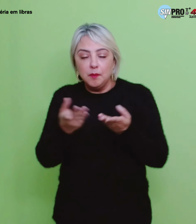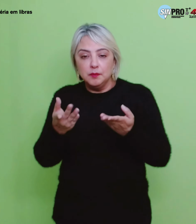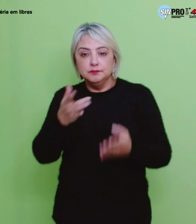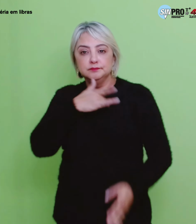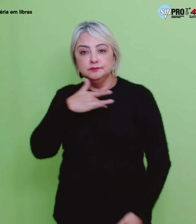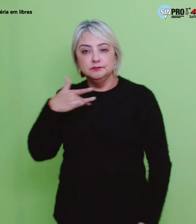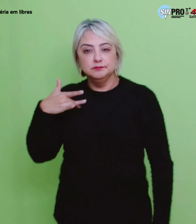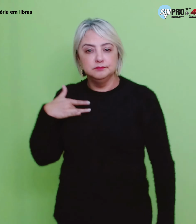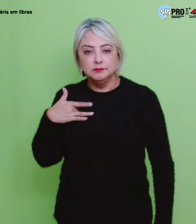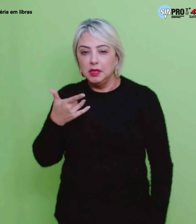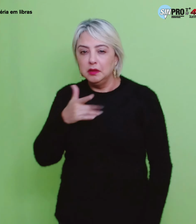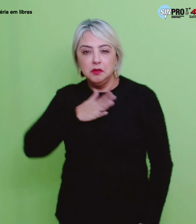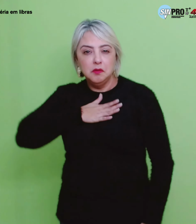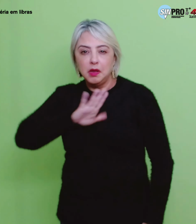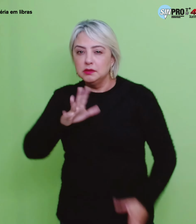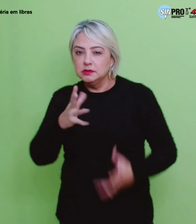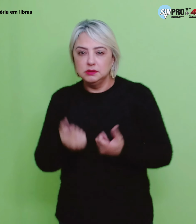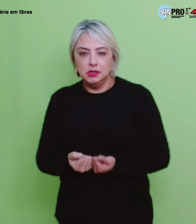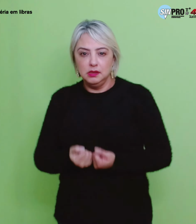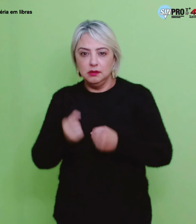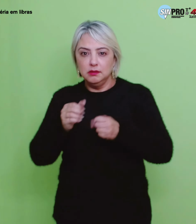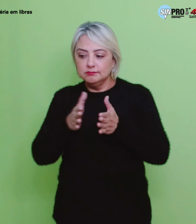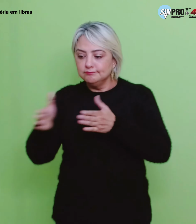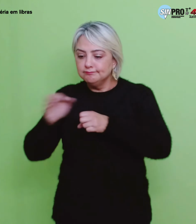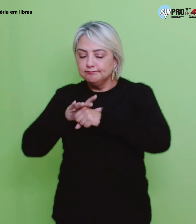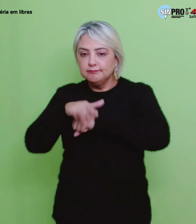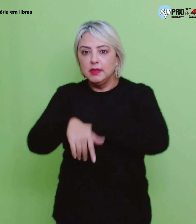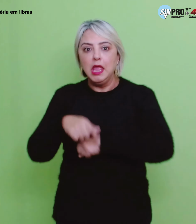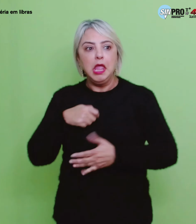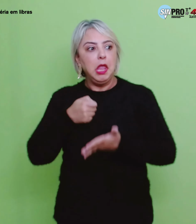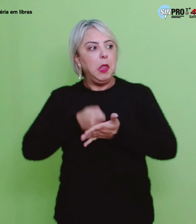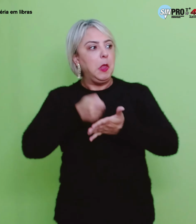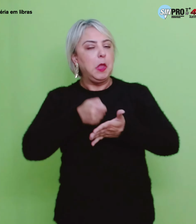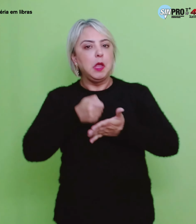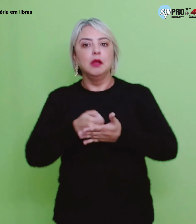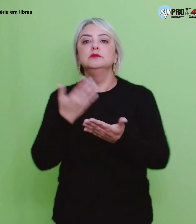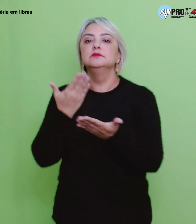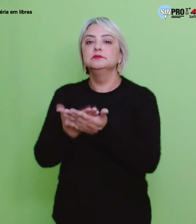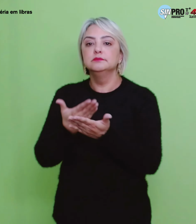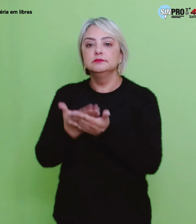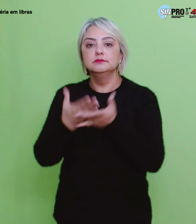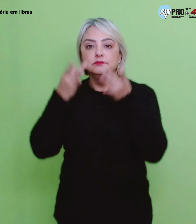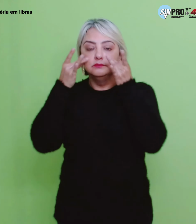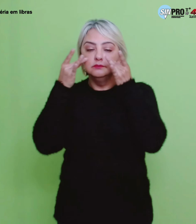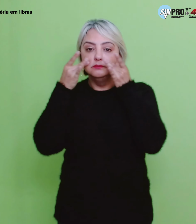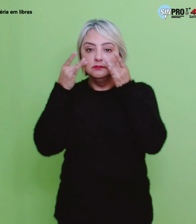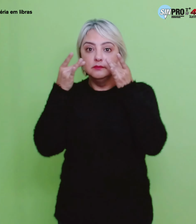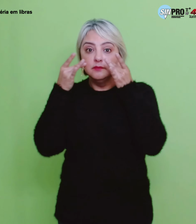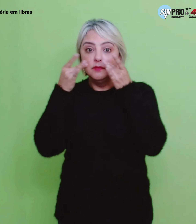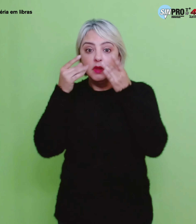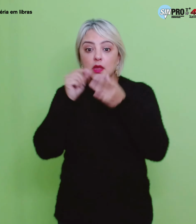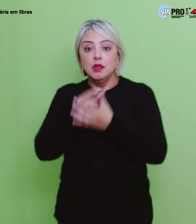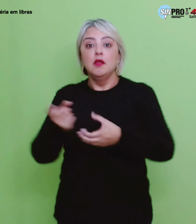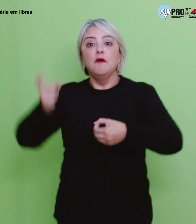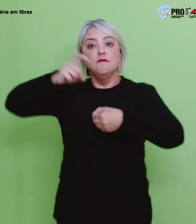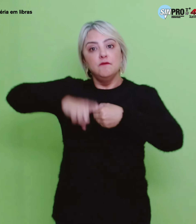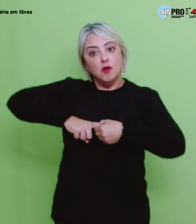de segurança sanitária em plena pandemia e exigem que as aulas presenciais